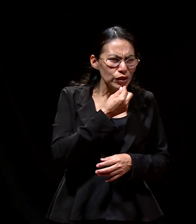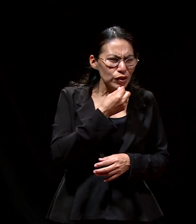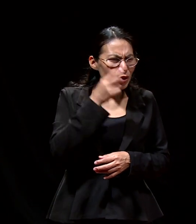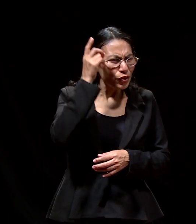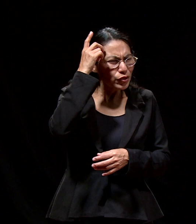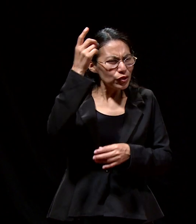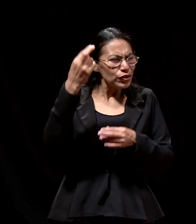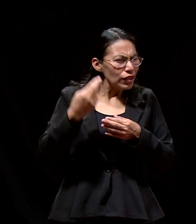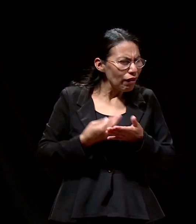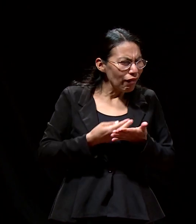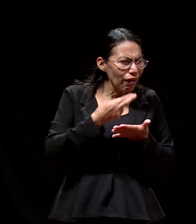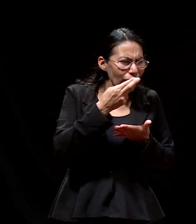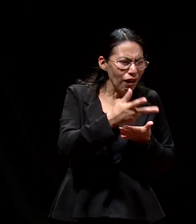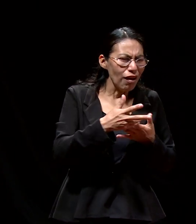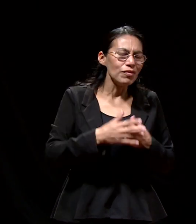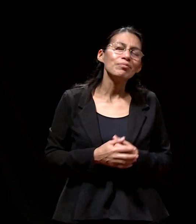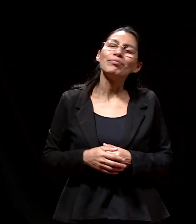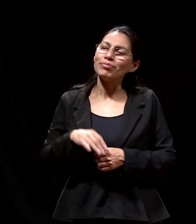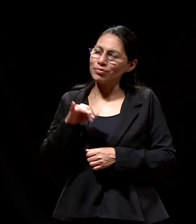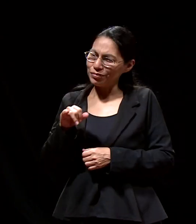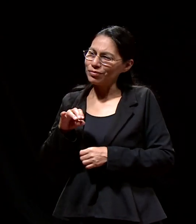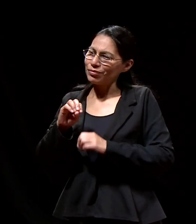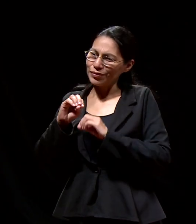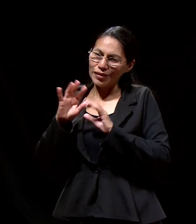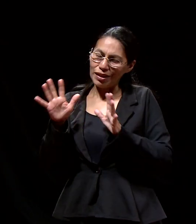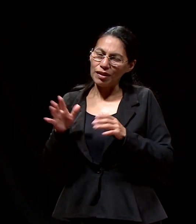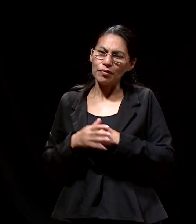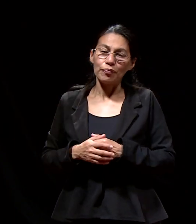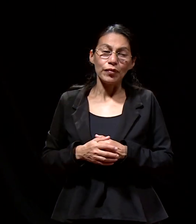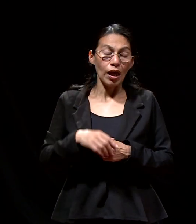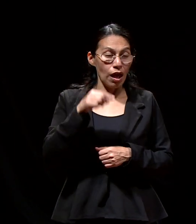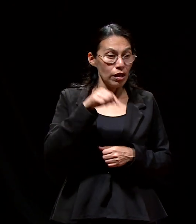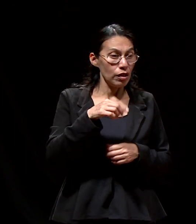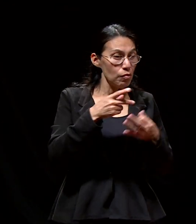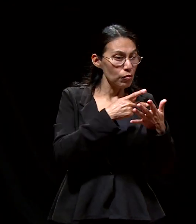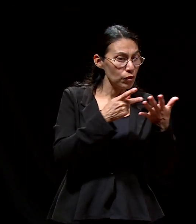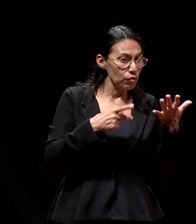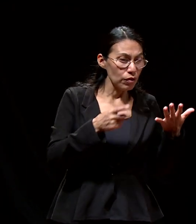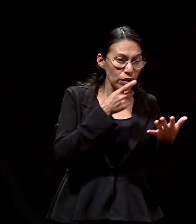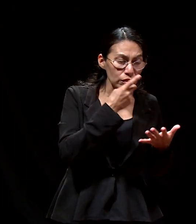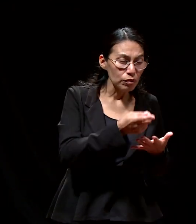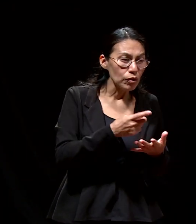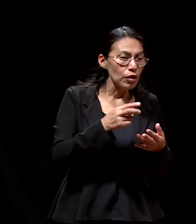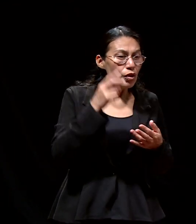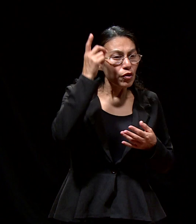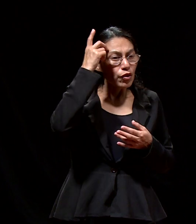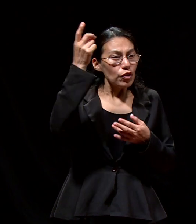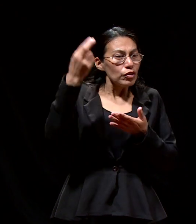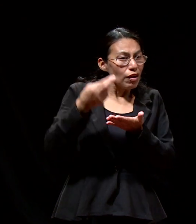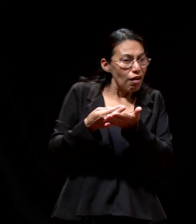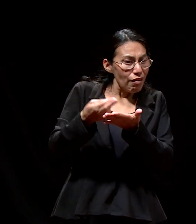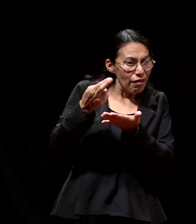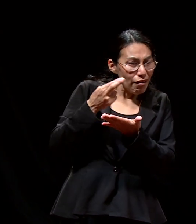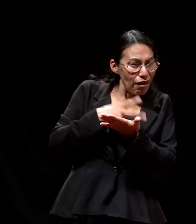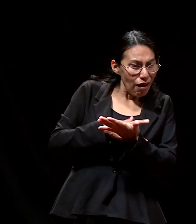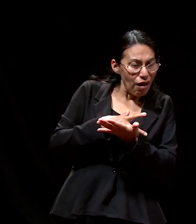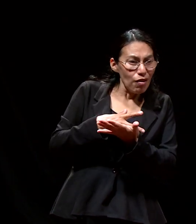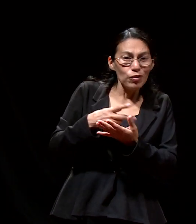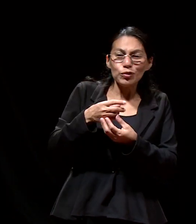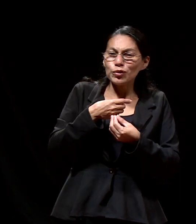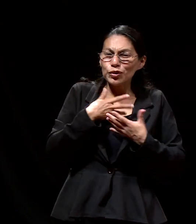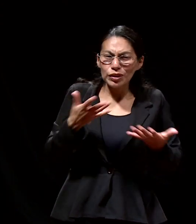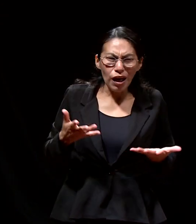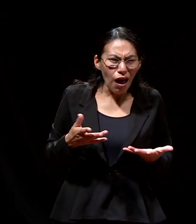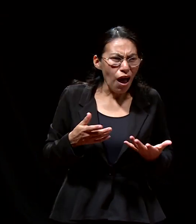este programa hemos dicho vez tras vez que los mejores regalos de Dios no son objetos no